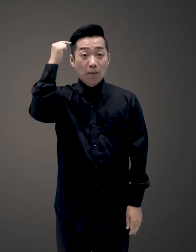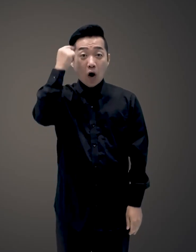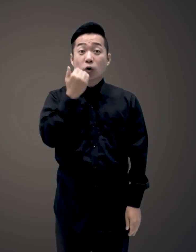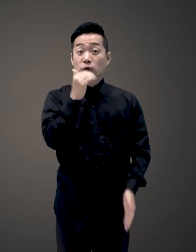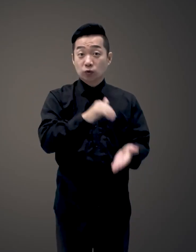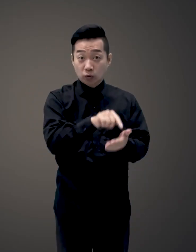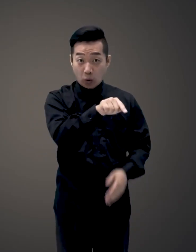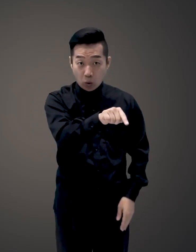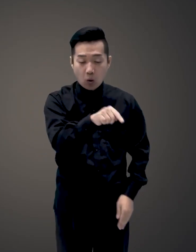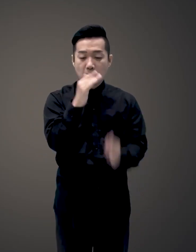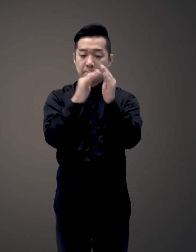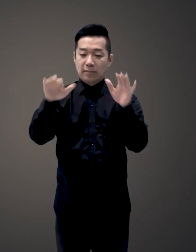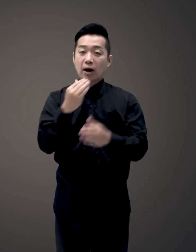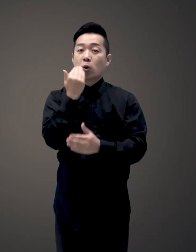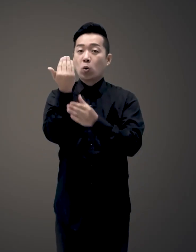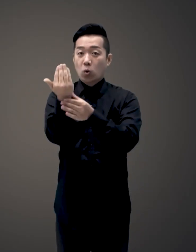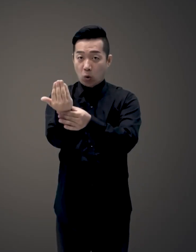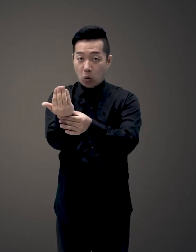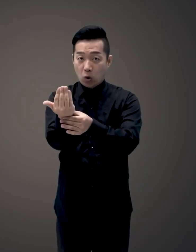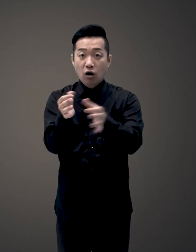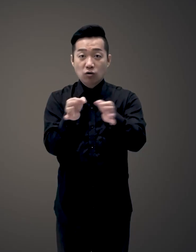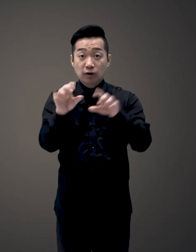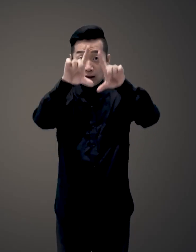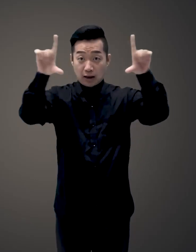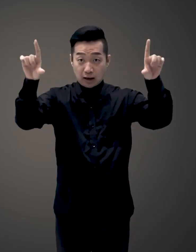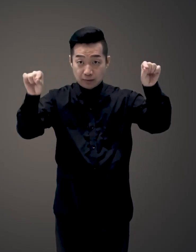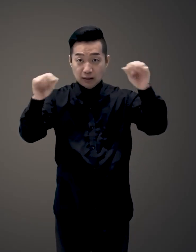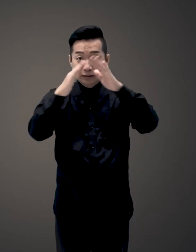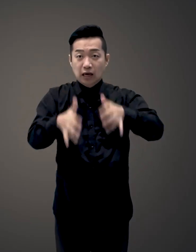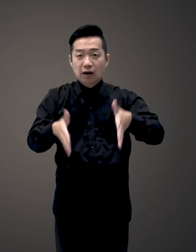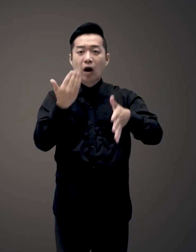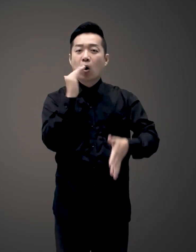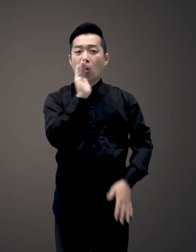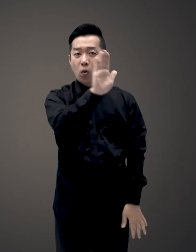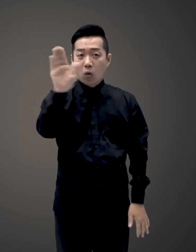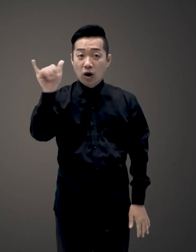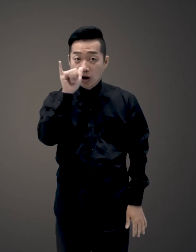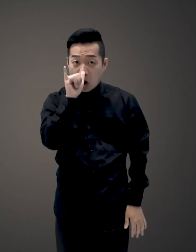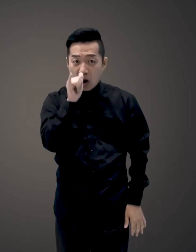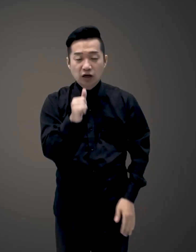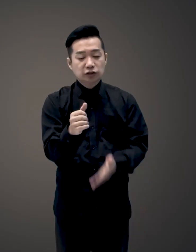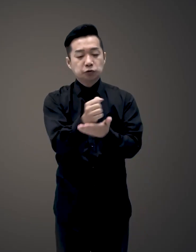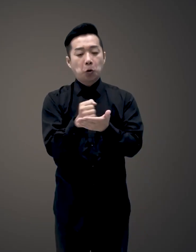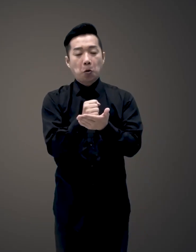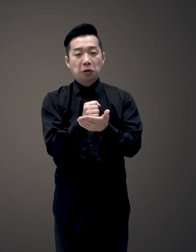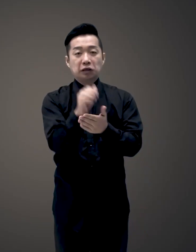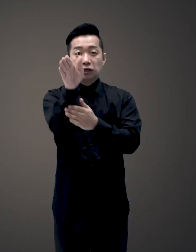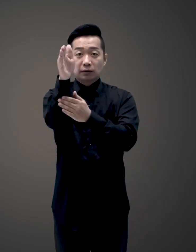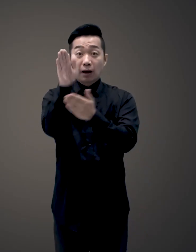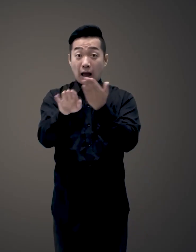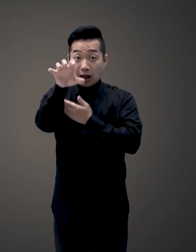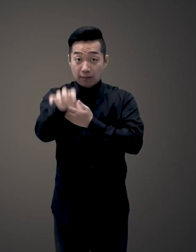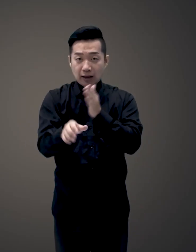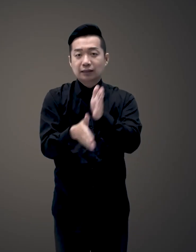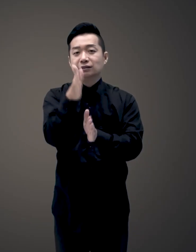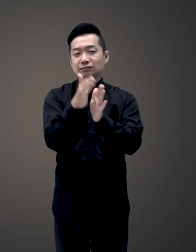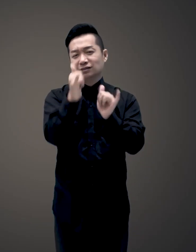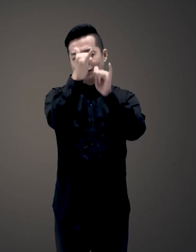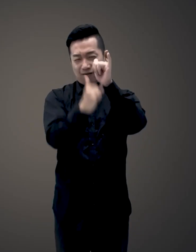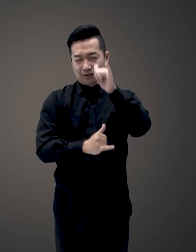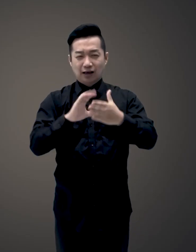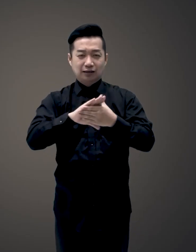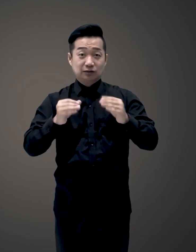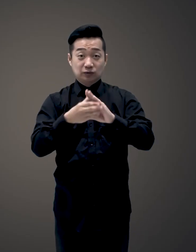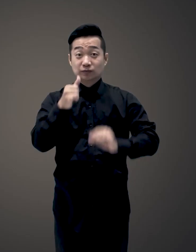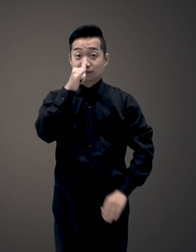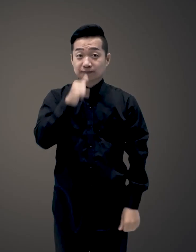머릿돌, 마을 비석, 슈퍼마켓 간판, 재개발 벽보, 점집 깃발 안에 시민의 역사와 스토리가 담겨 있습니다.